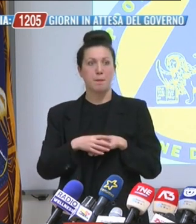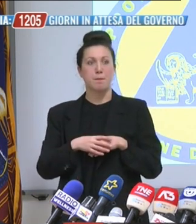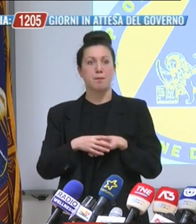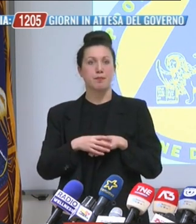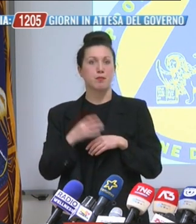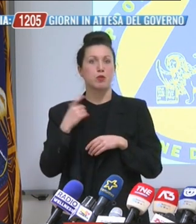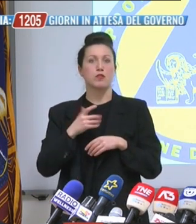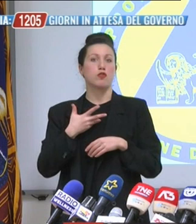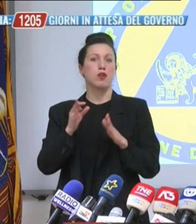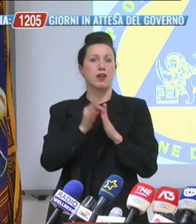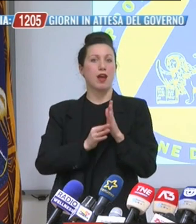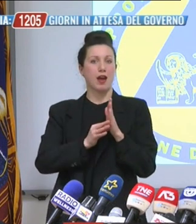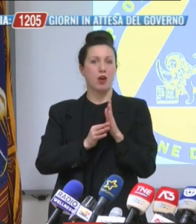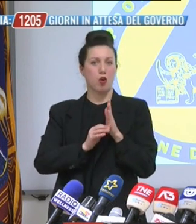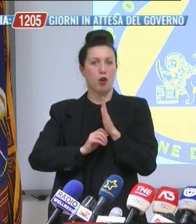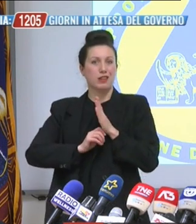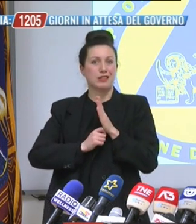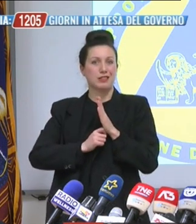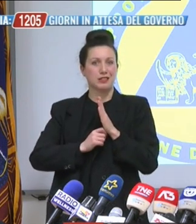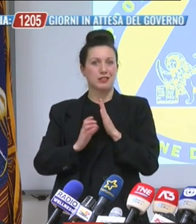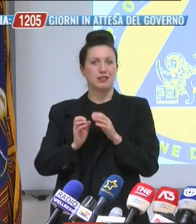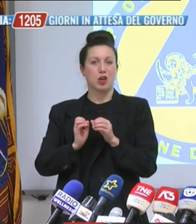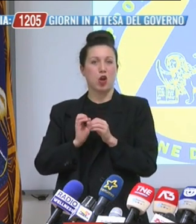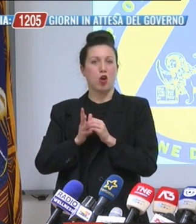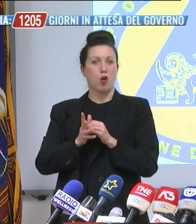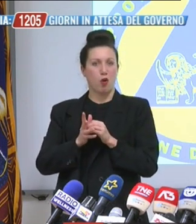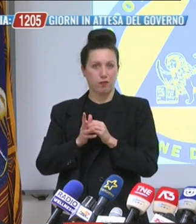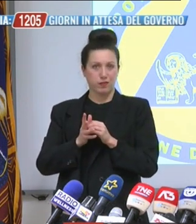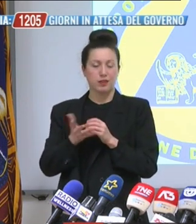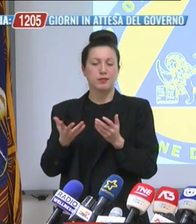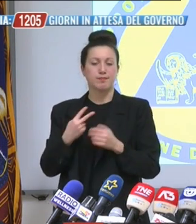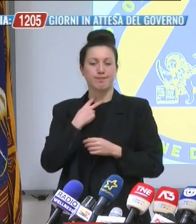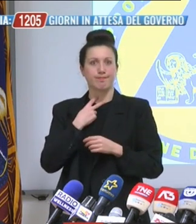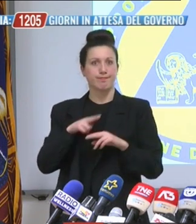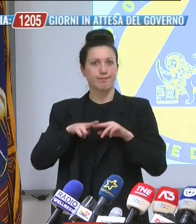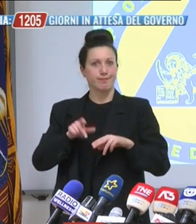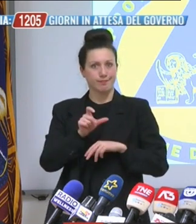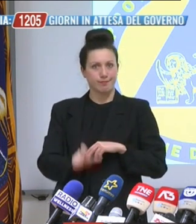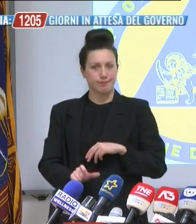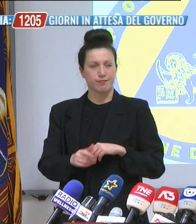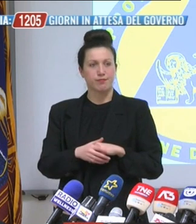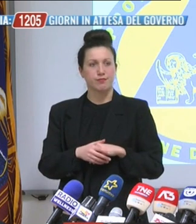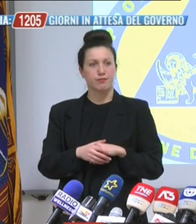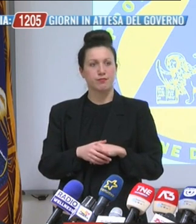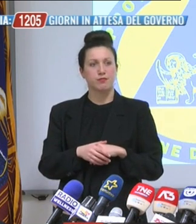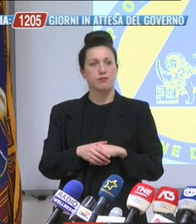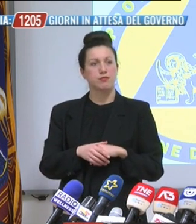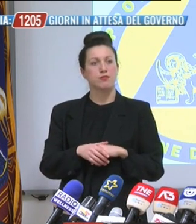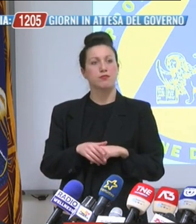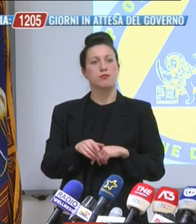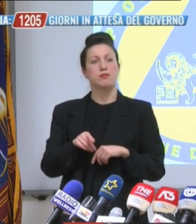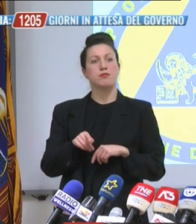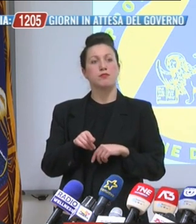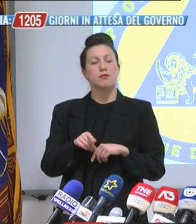restato qui. Questi cittadini appunto che hanno l'assistenza sanitaria nel paese in cui sono emigrati, mentre in Italia